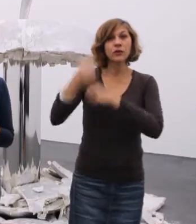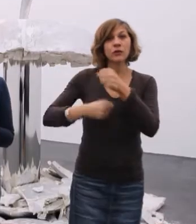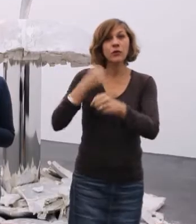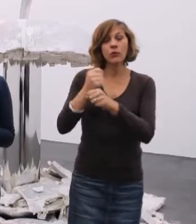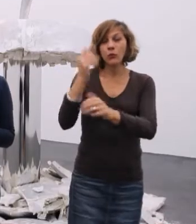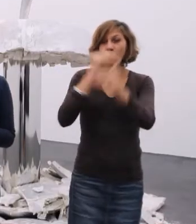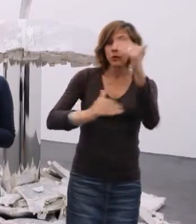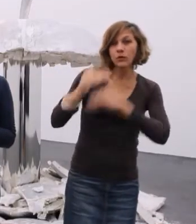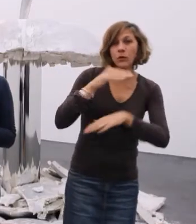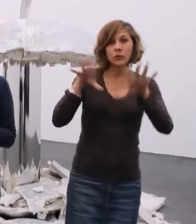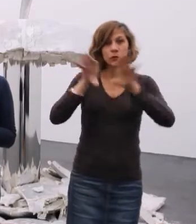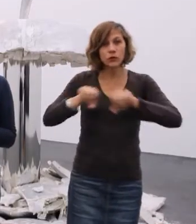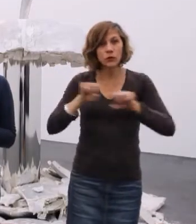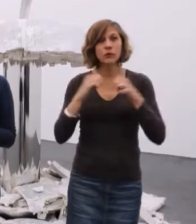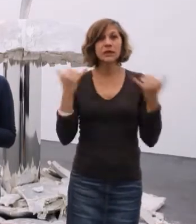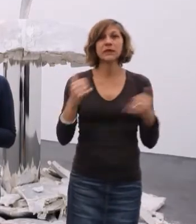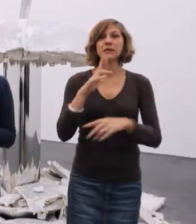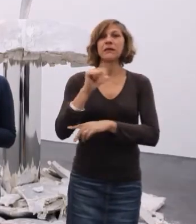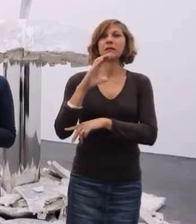CRAC.